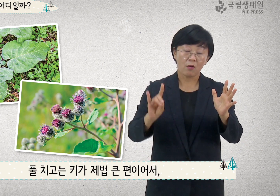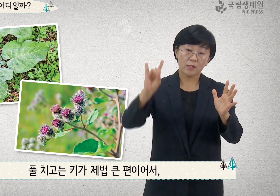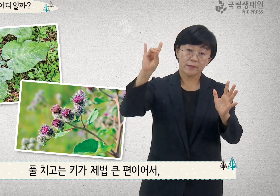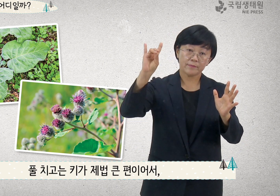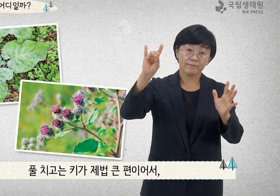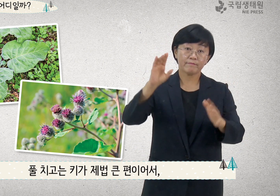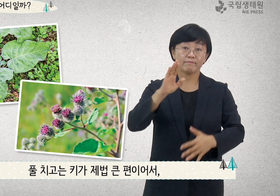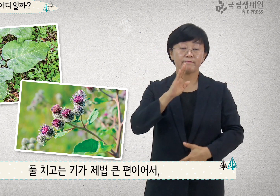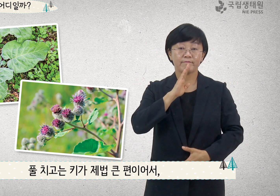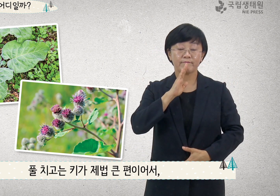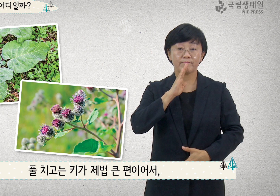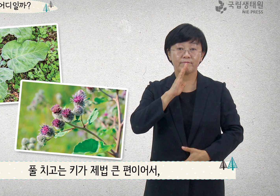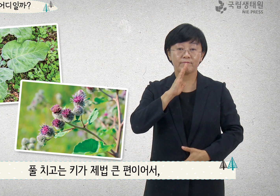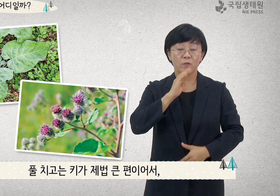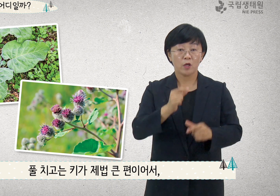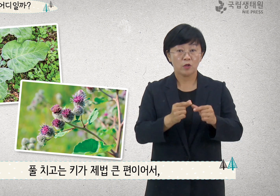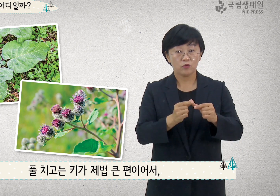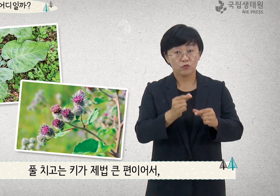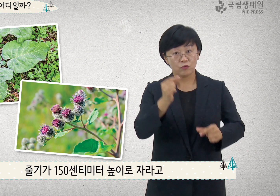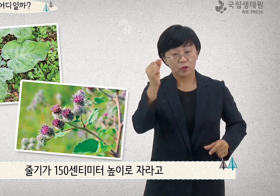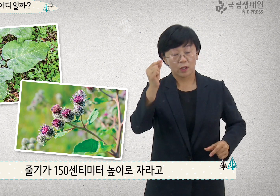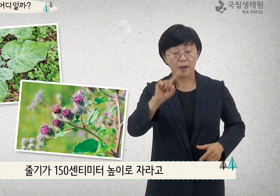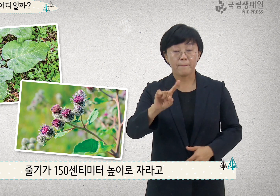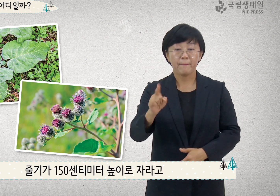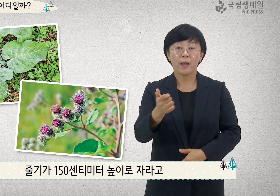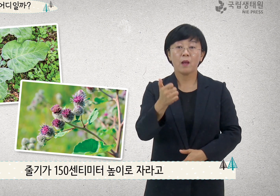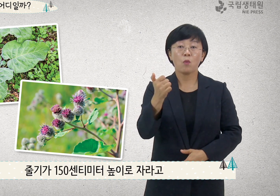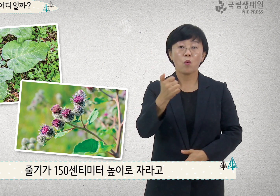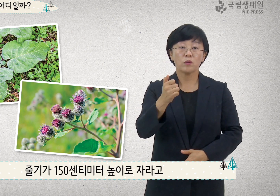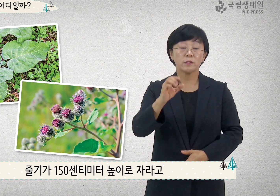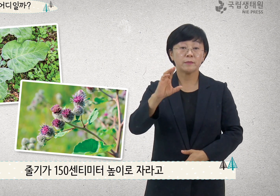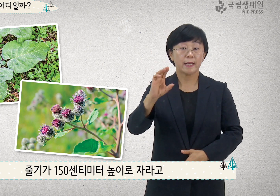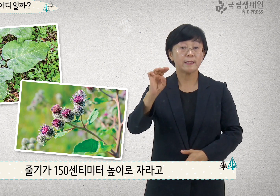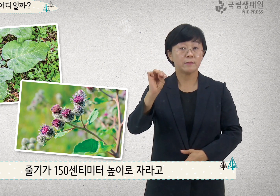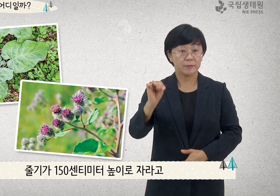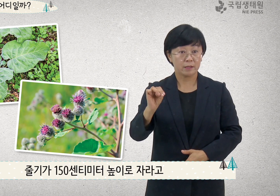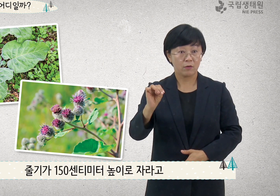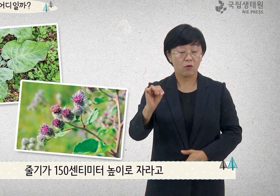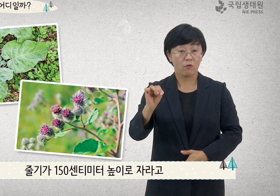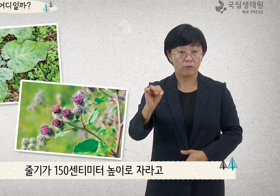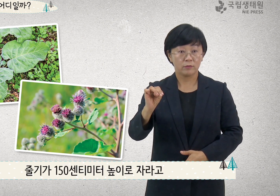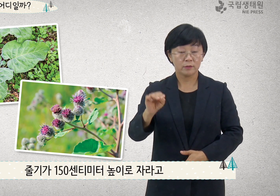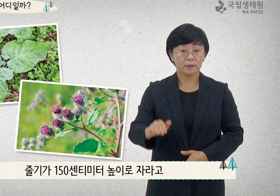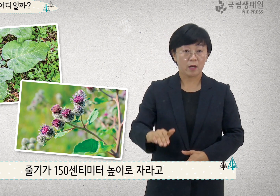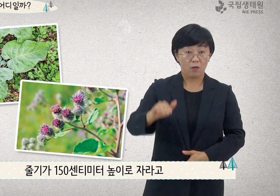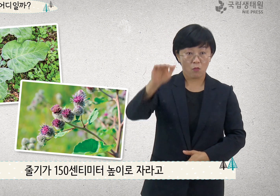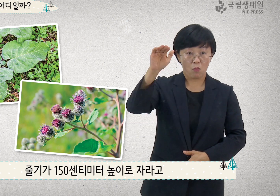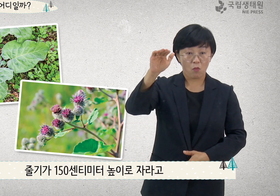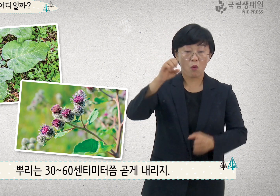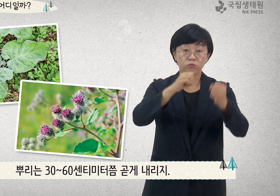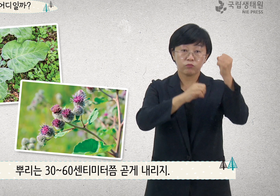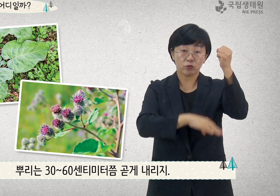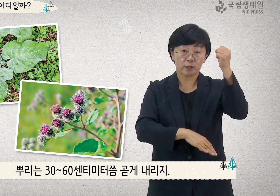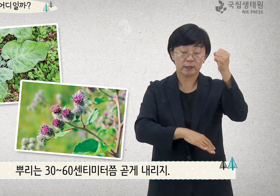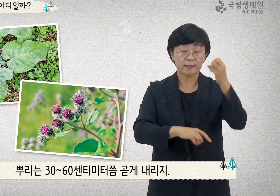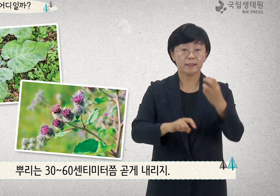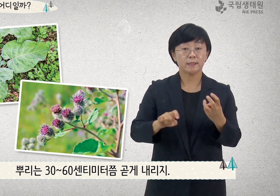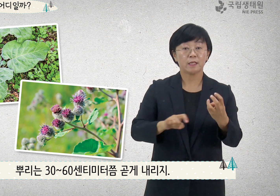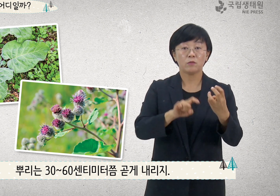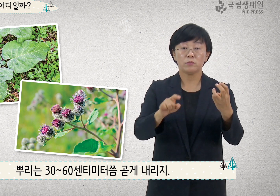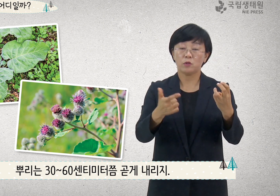풀치고는 키가 제법 큰 편이어서 줄기가 150cm 높이로 자라고